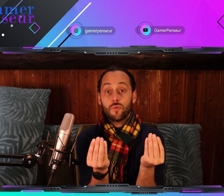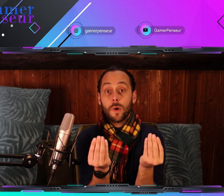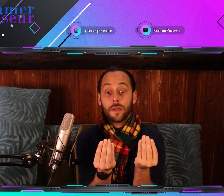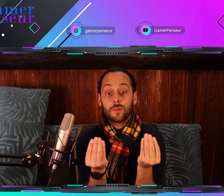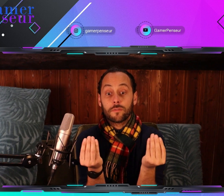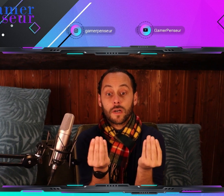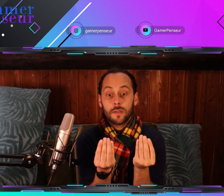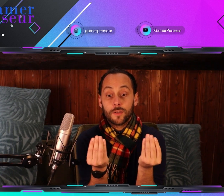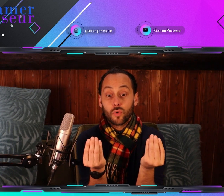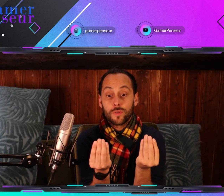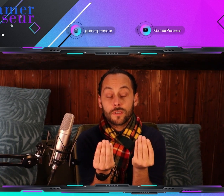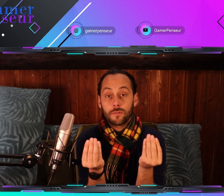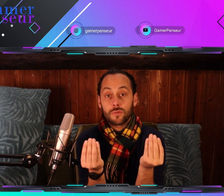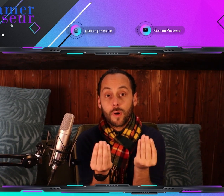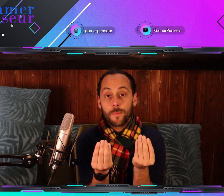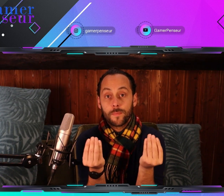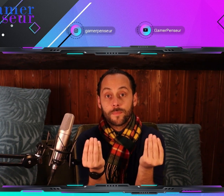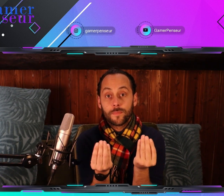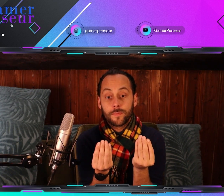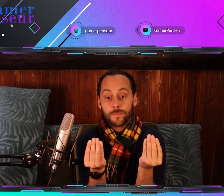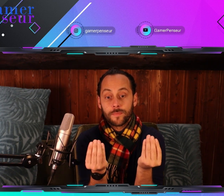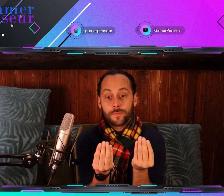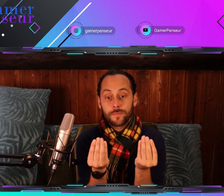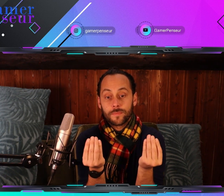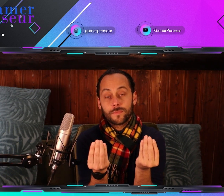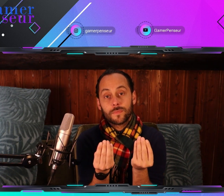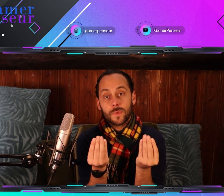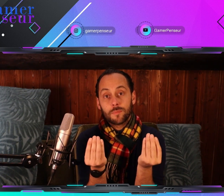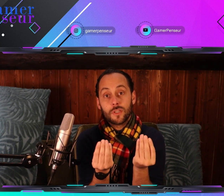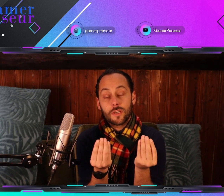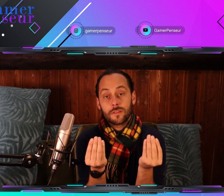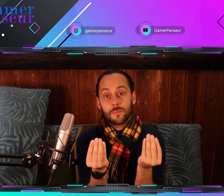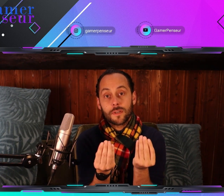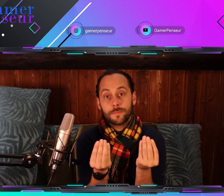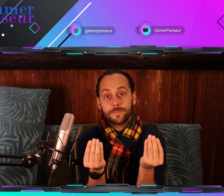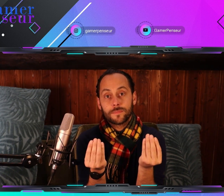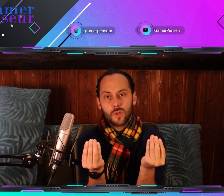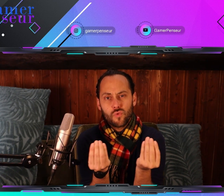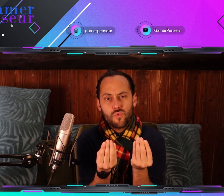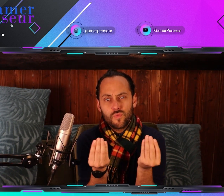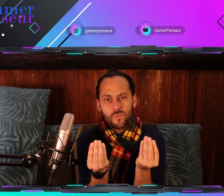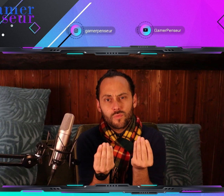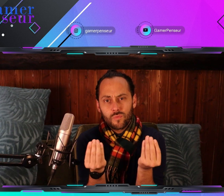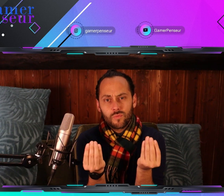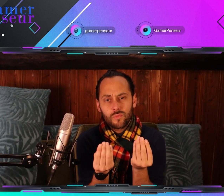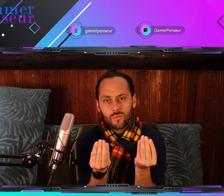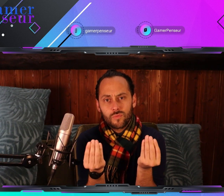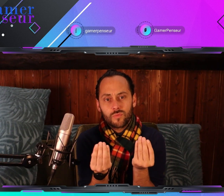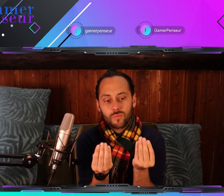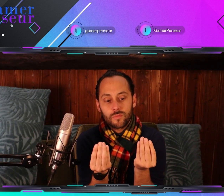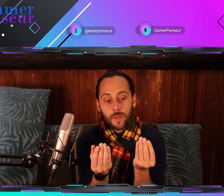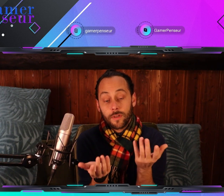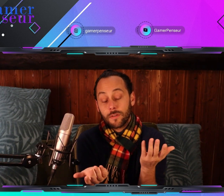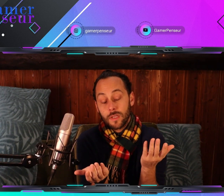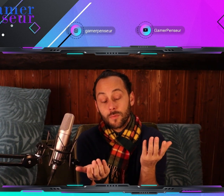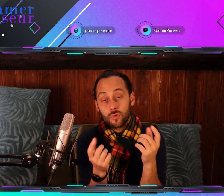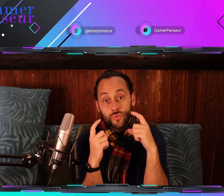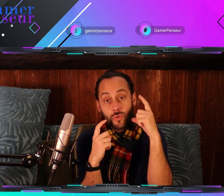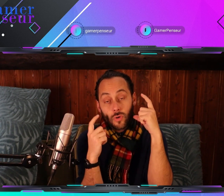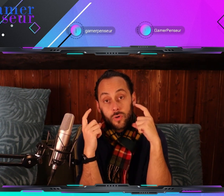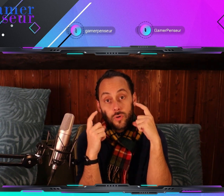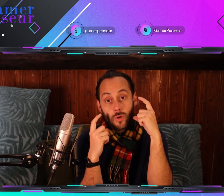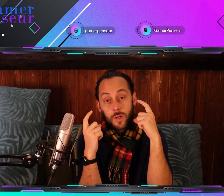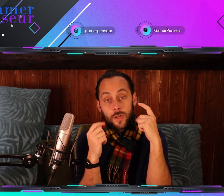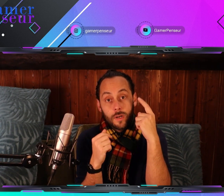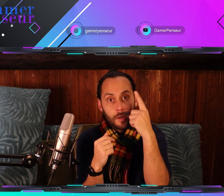c'est les deux mains et on va les tourner devant soi. Des petits gestes comme ça. C'est où? Avec évidemment